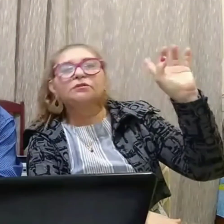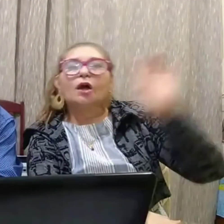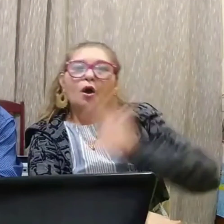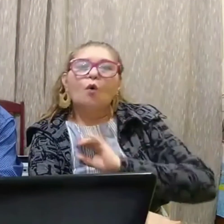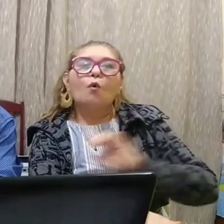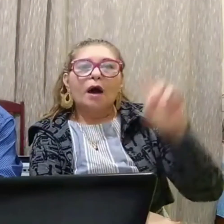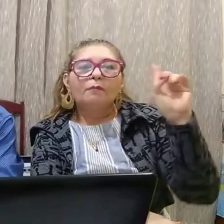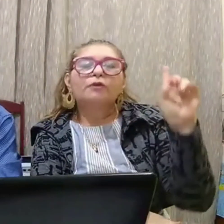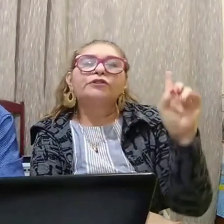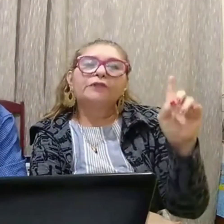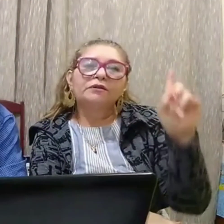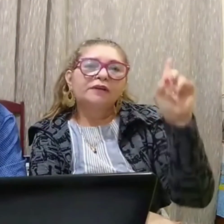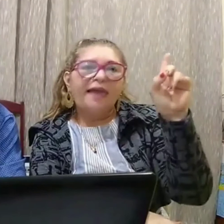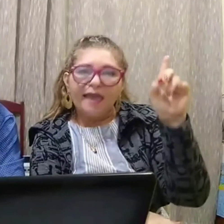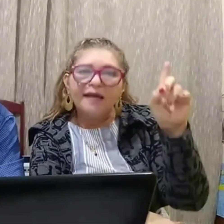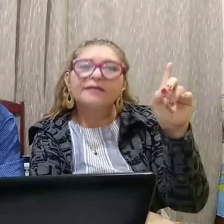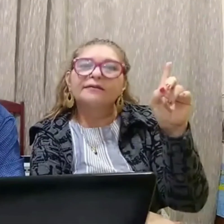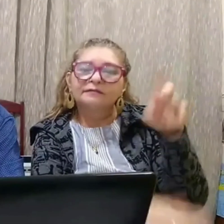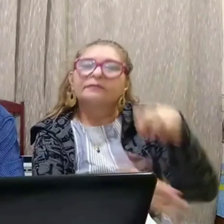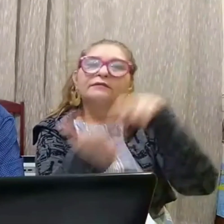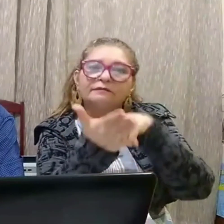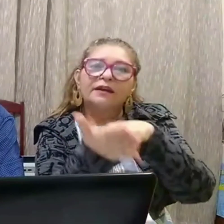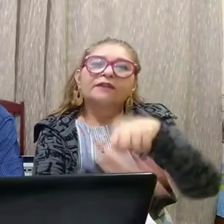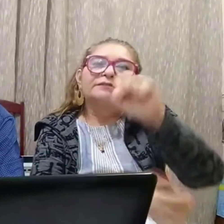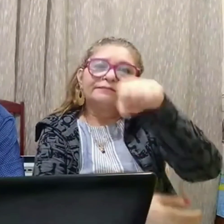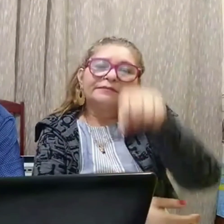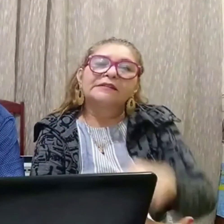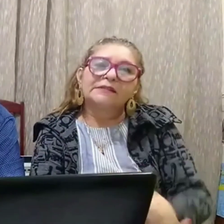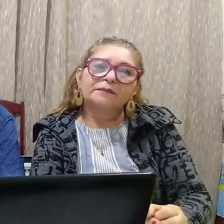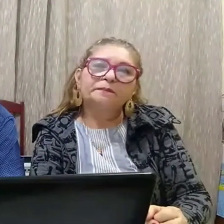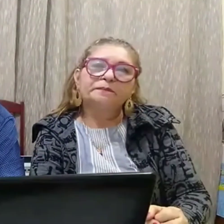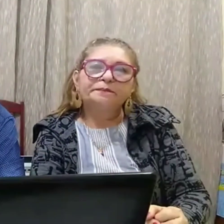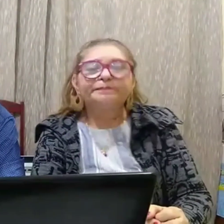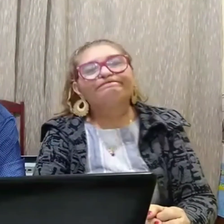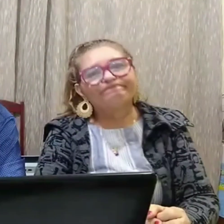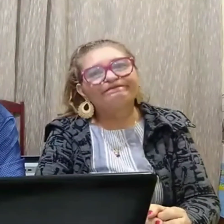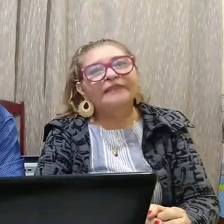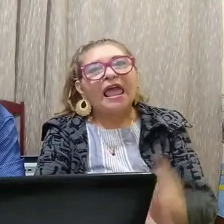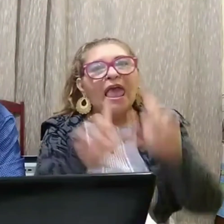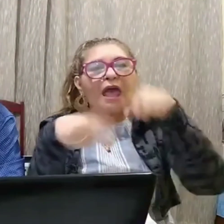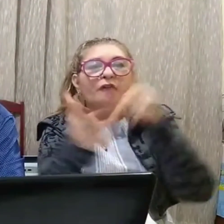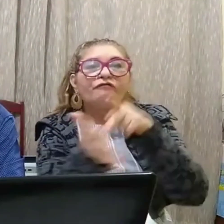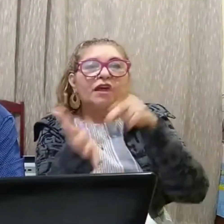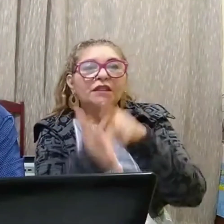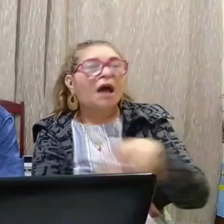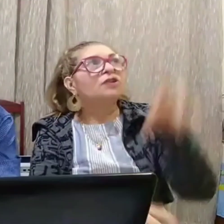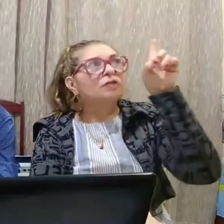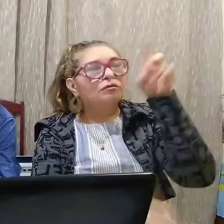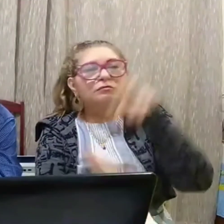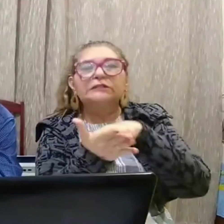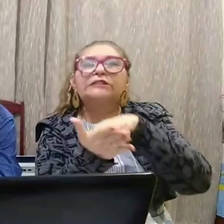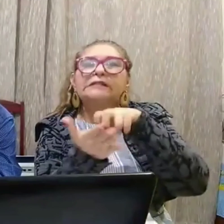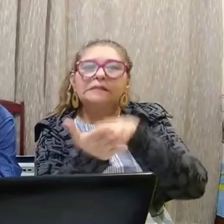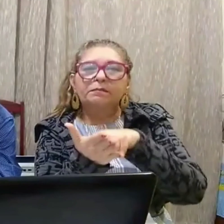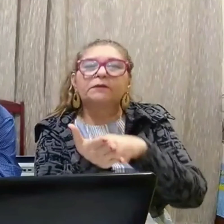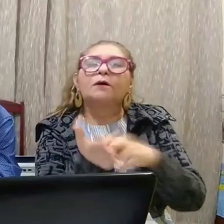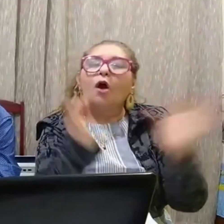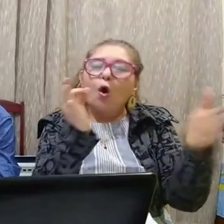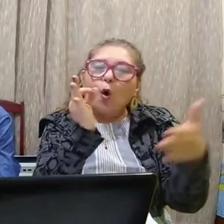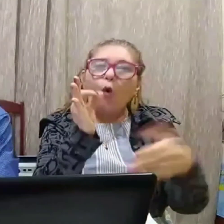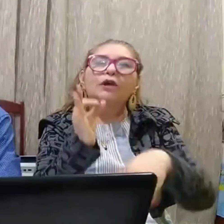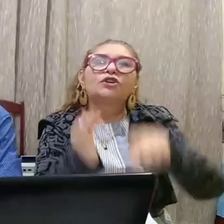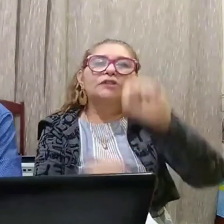amor, Deus não deixa passar isso em branco. Deus então nos disciplina, Ele nos corrige,